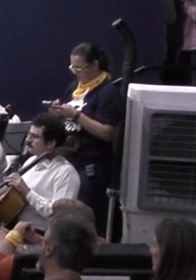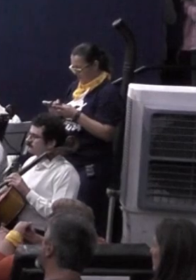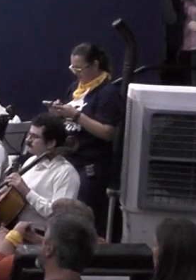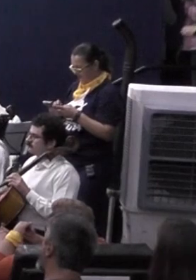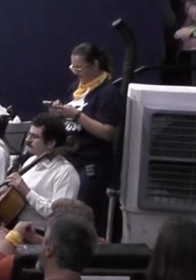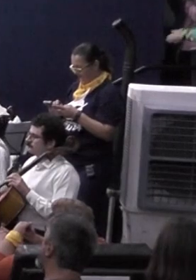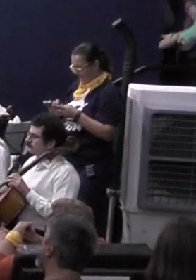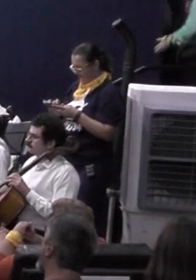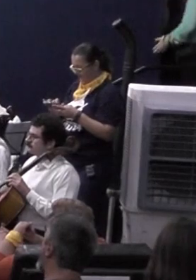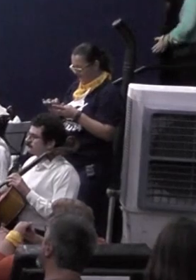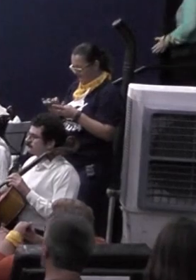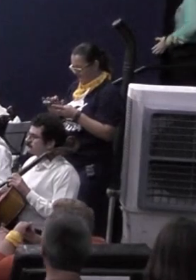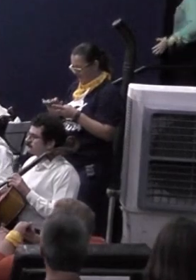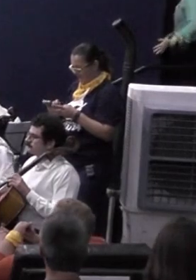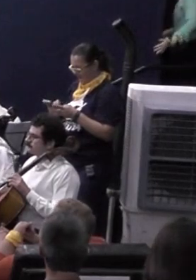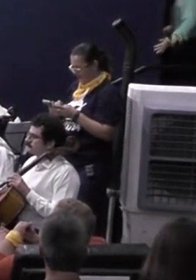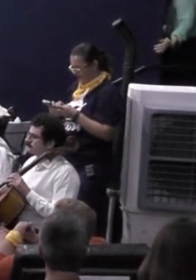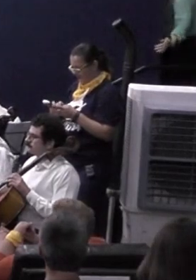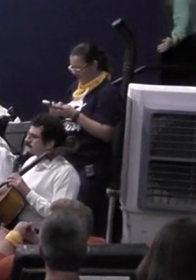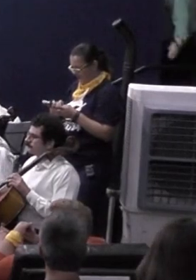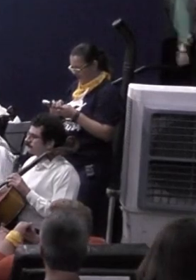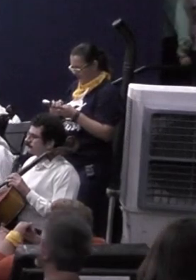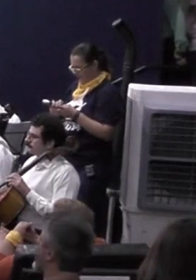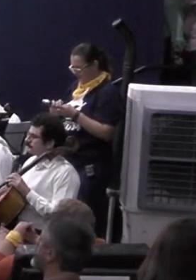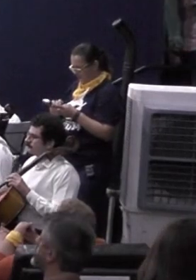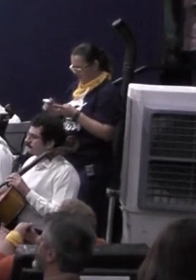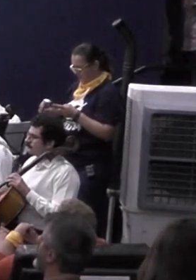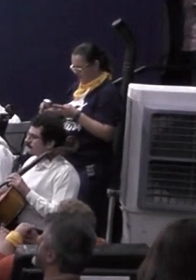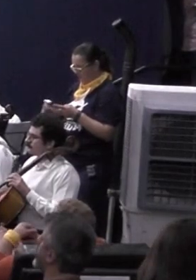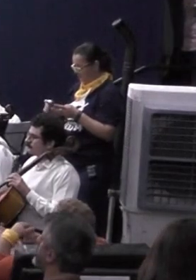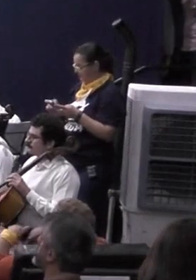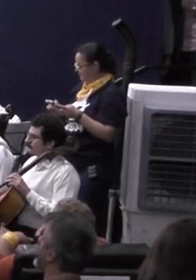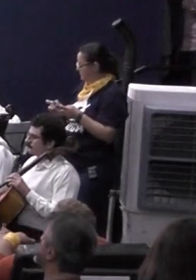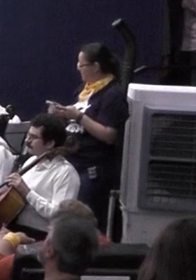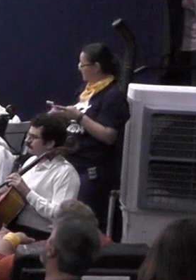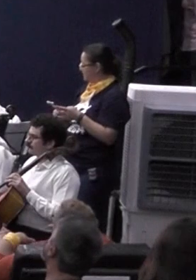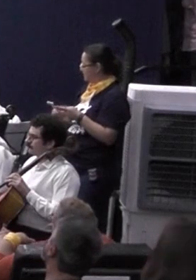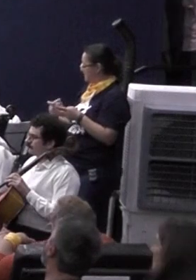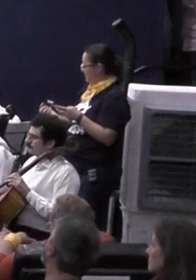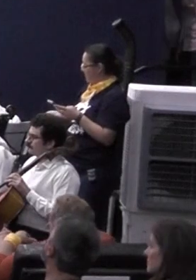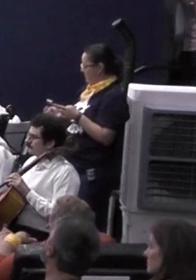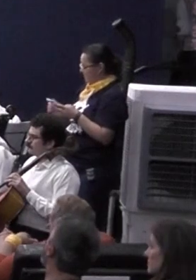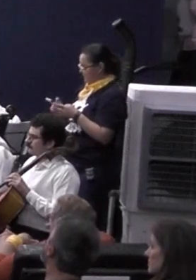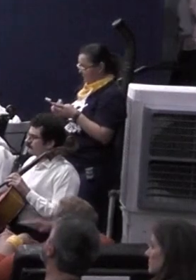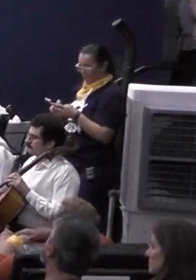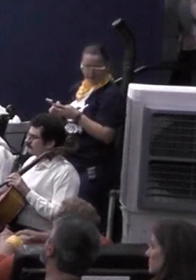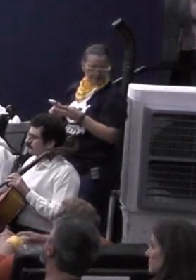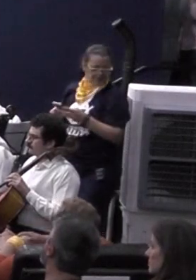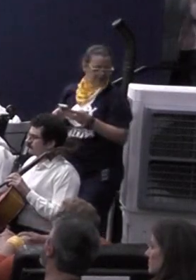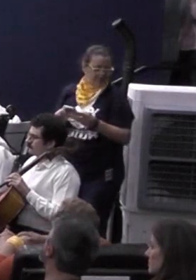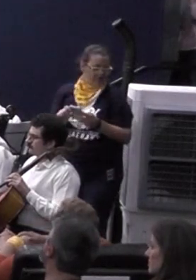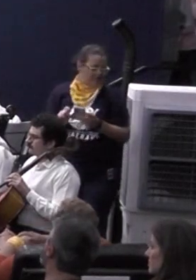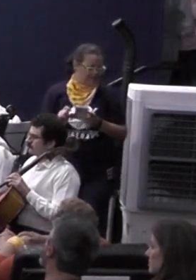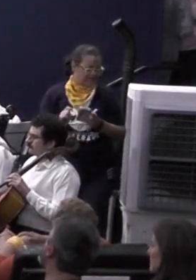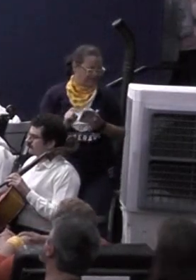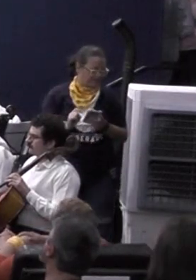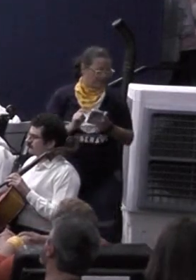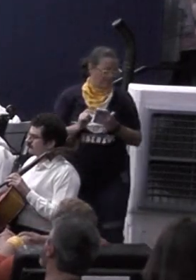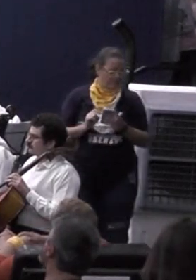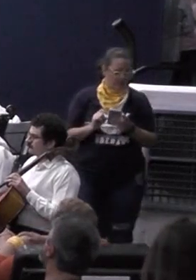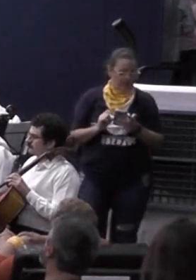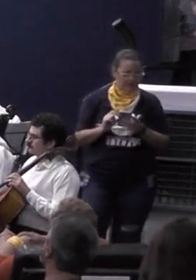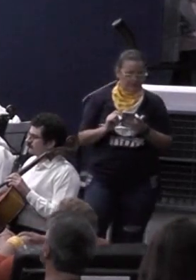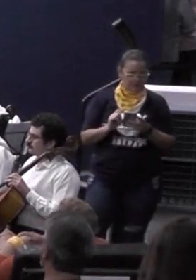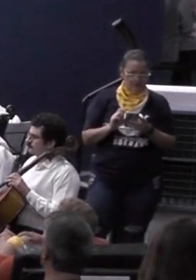de Ciência e Tecnologia para o Desenvolvimento Social do Ministério da Ciência, Tecnologia e Inovação, senhor